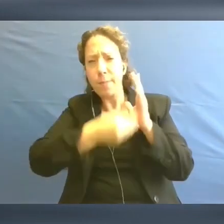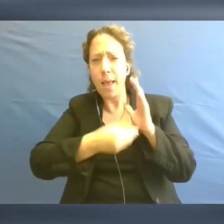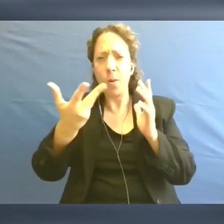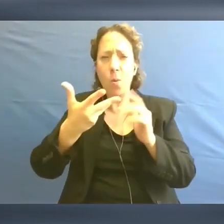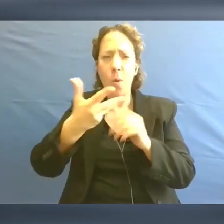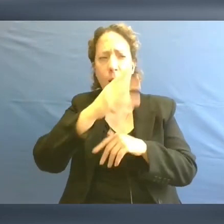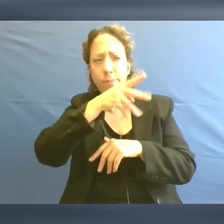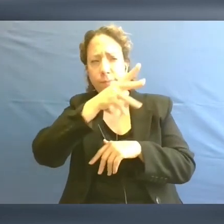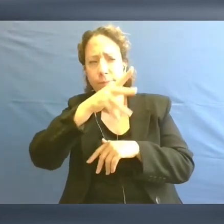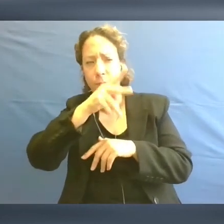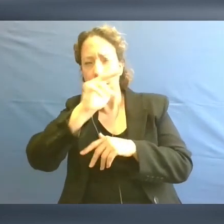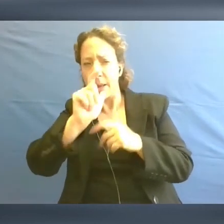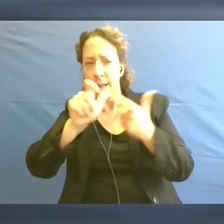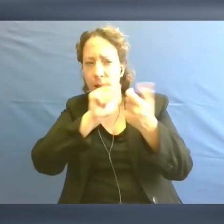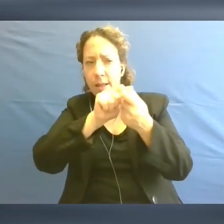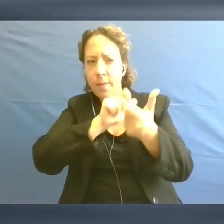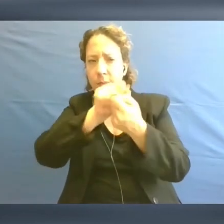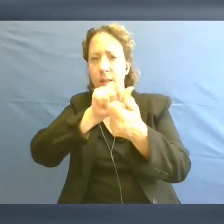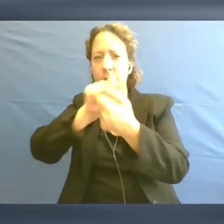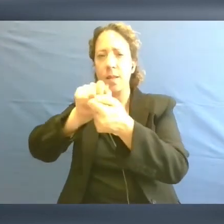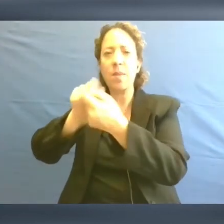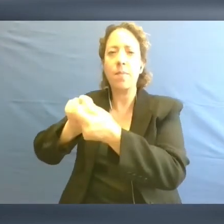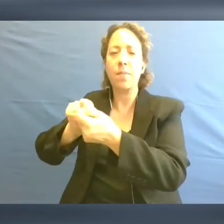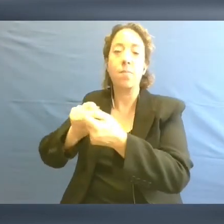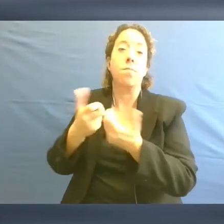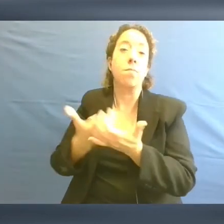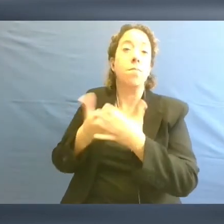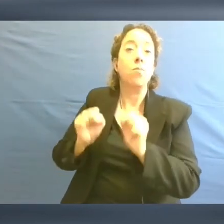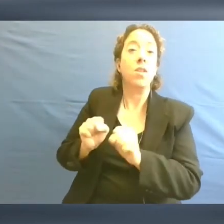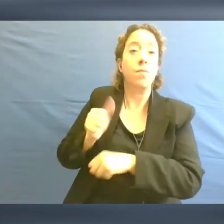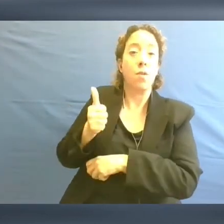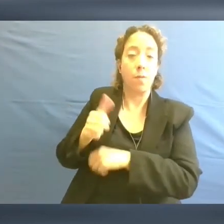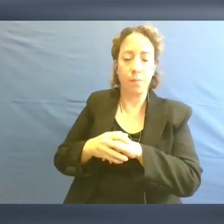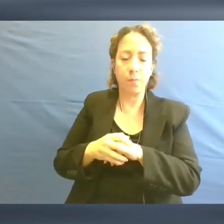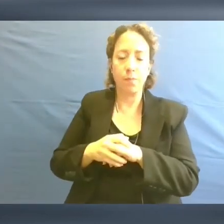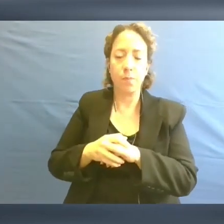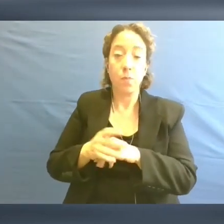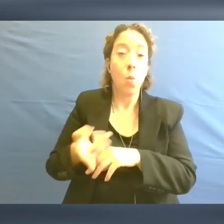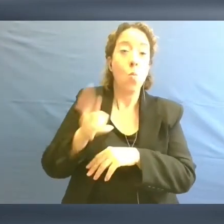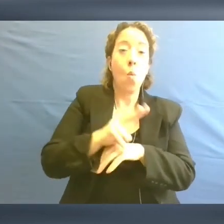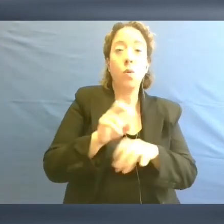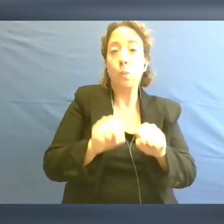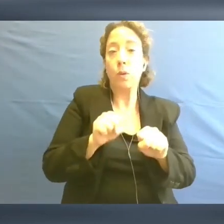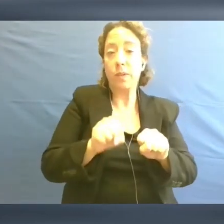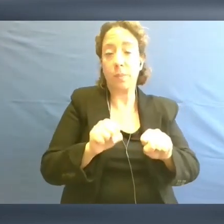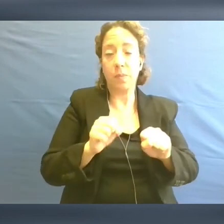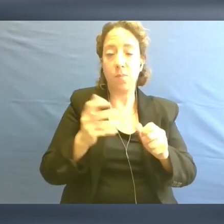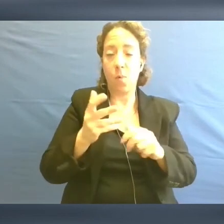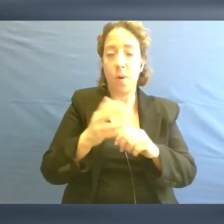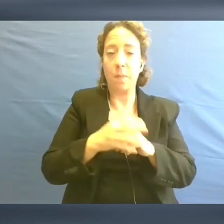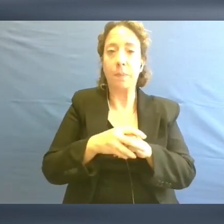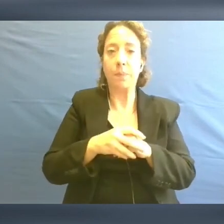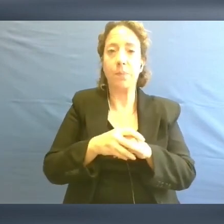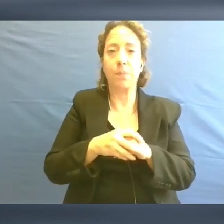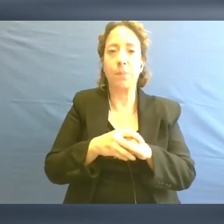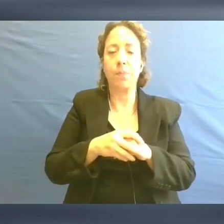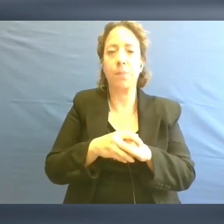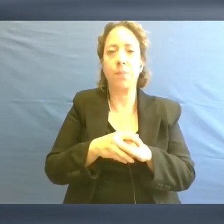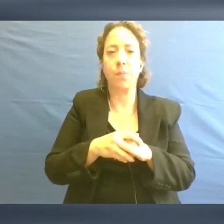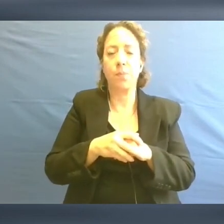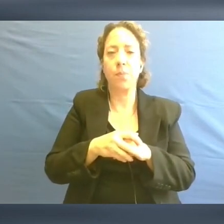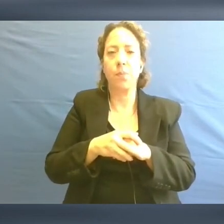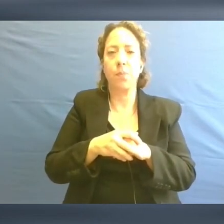essayer d'y répondre de façon adéquate. C'est une possibilité. Il y a une troisième possibilité qui consiste à ce